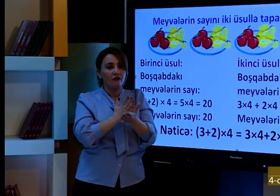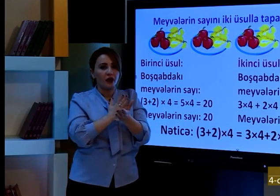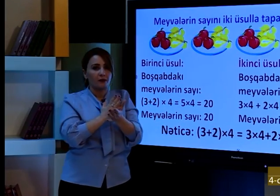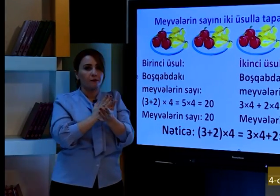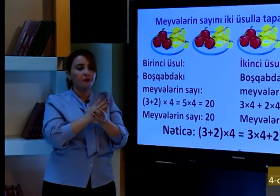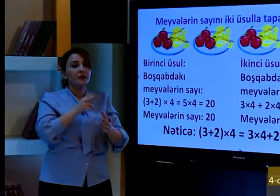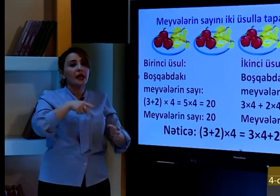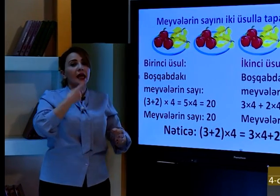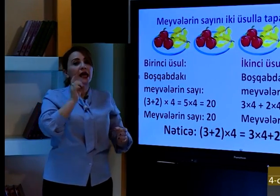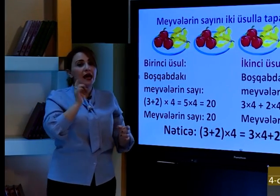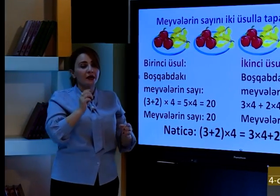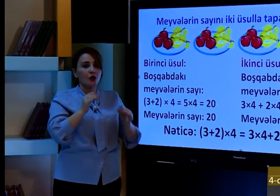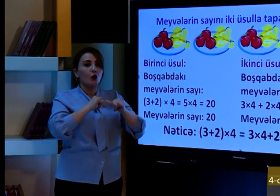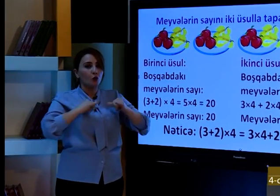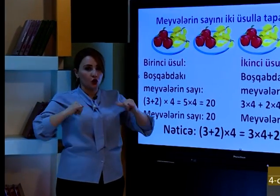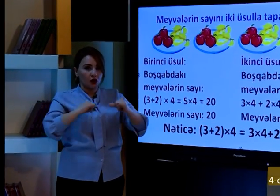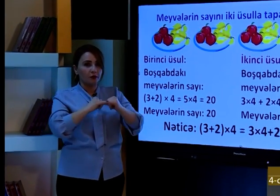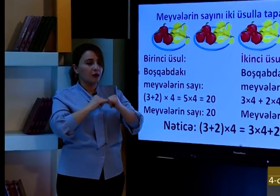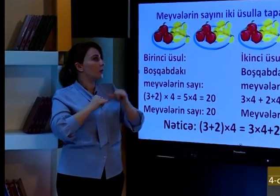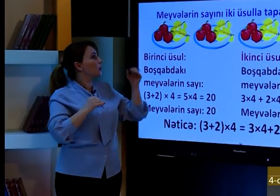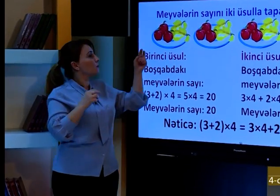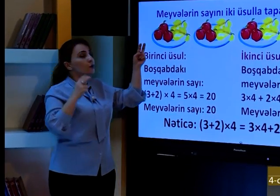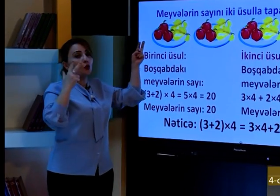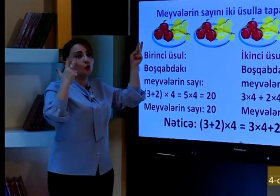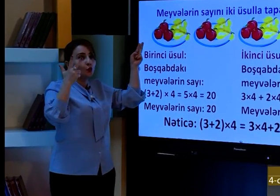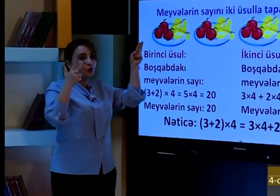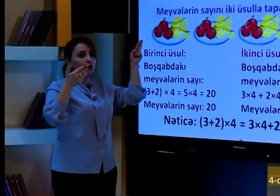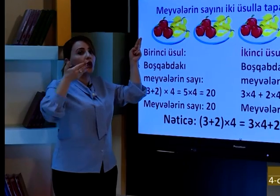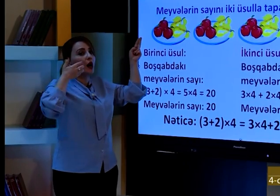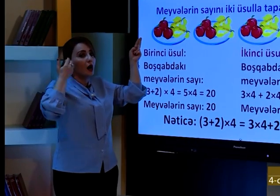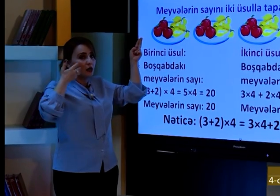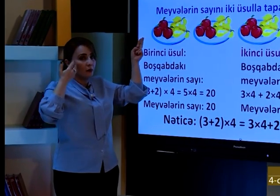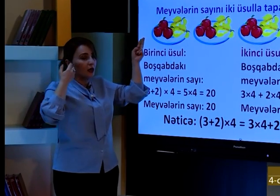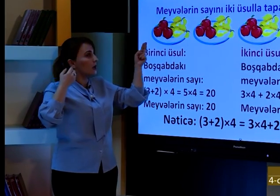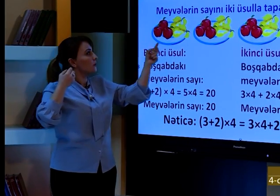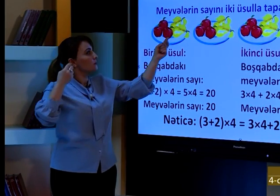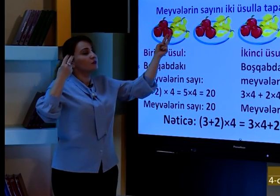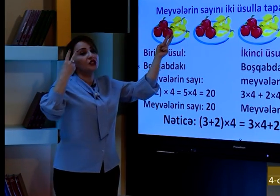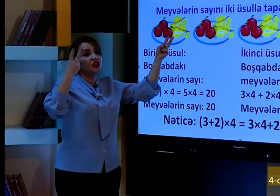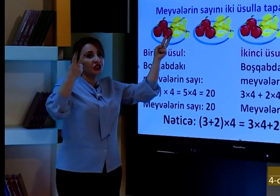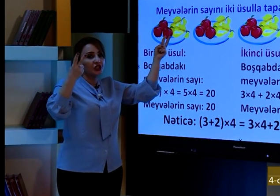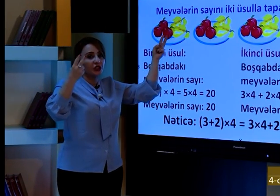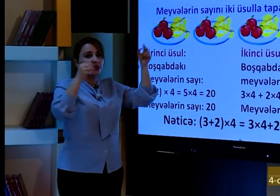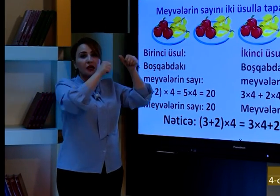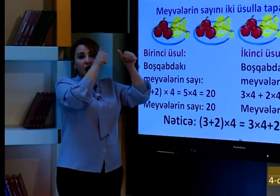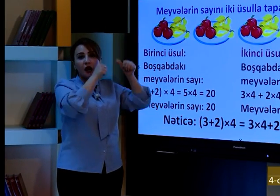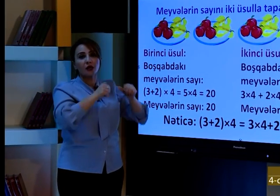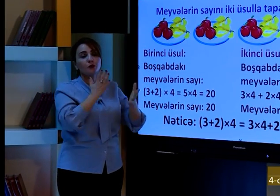var. Hər boş qabda 3 alma, 2 armud